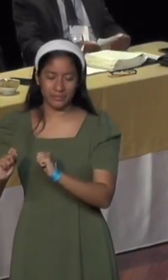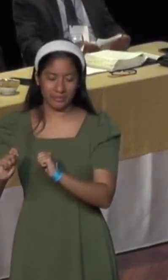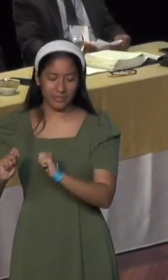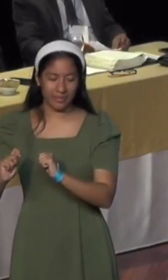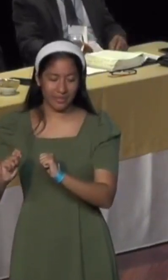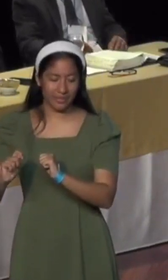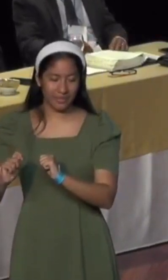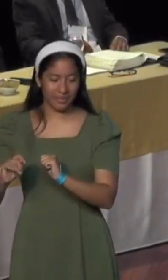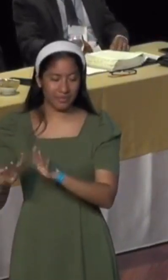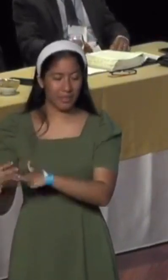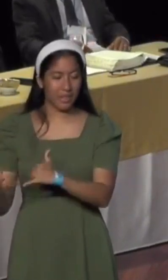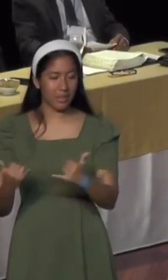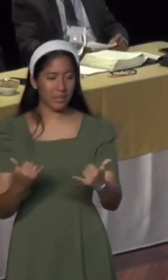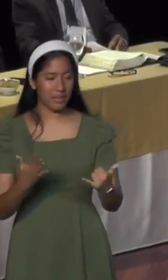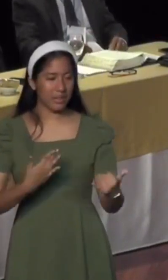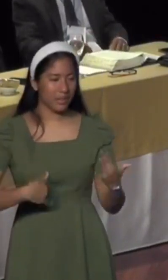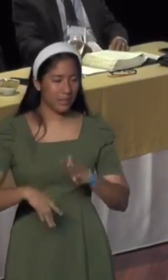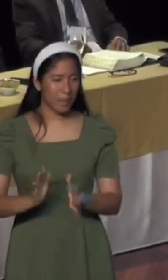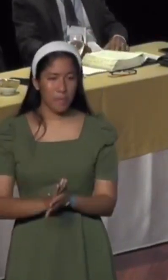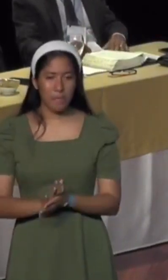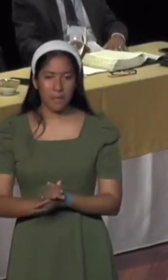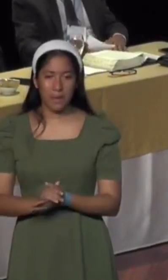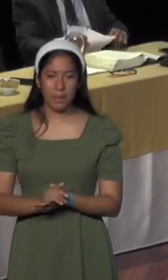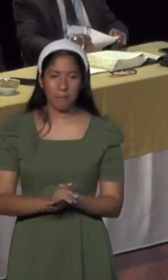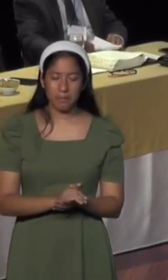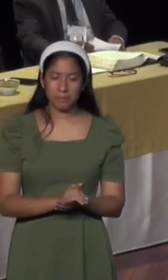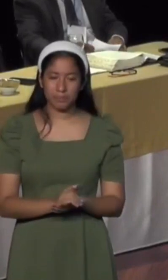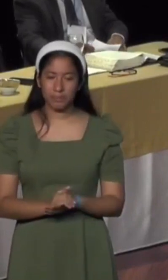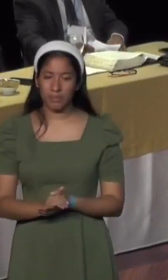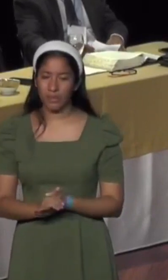Ahora que estoy haciendo las vueltas de la universidad,